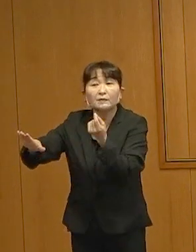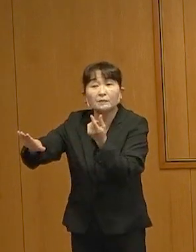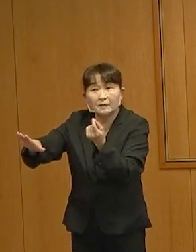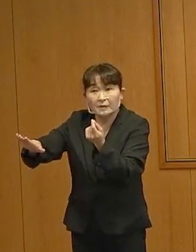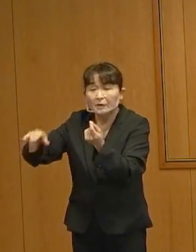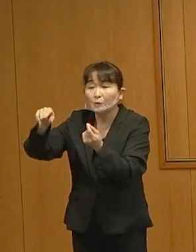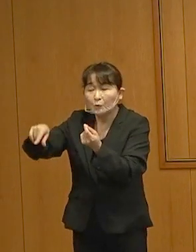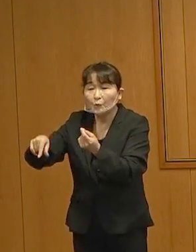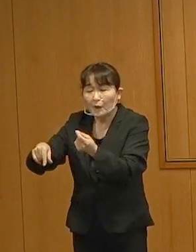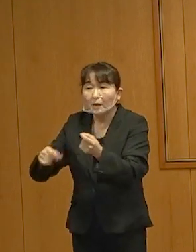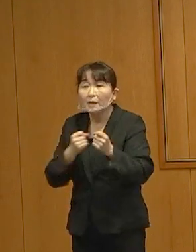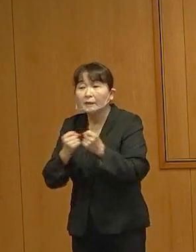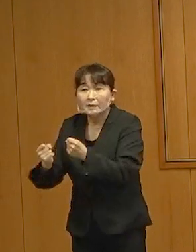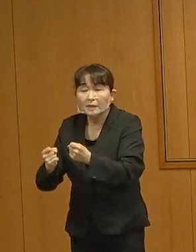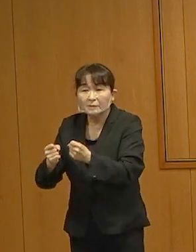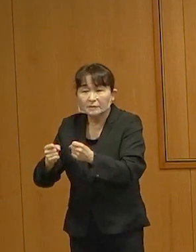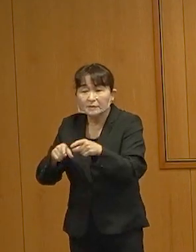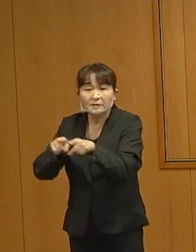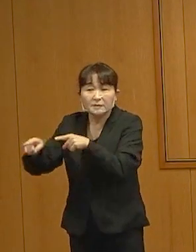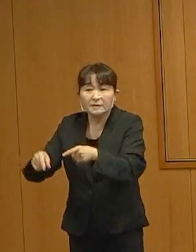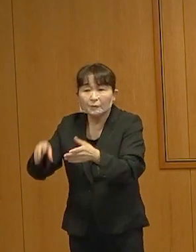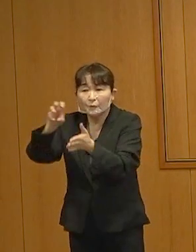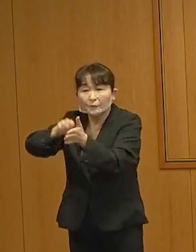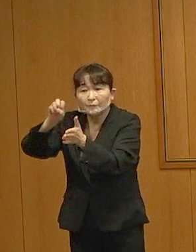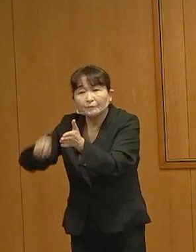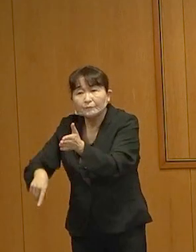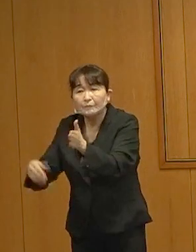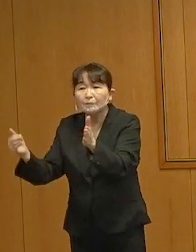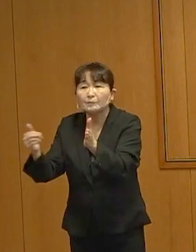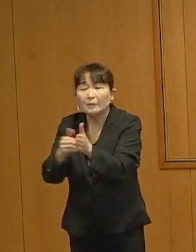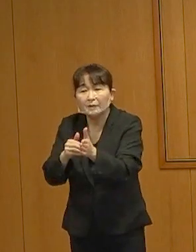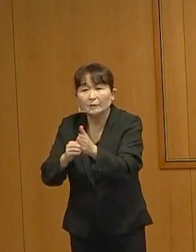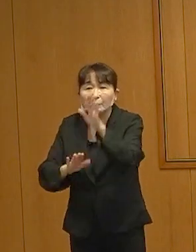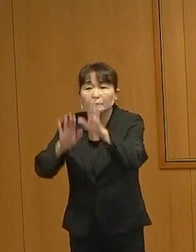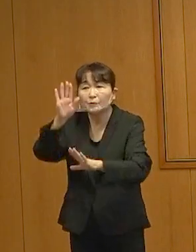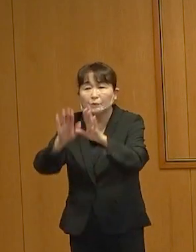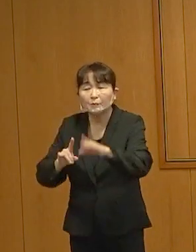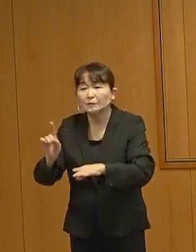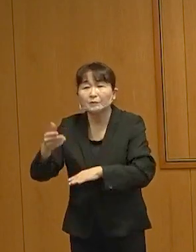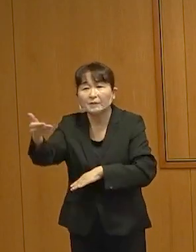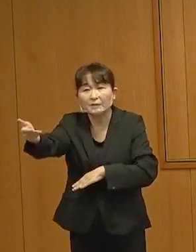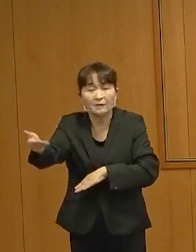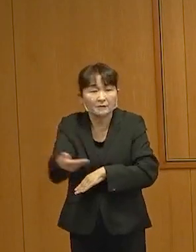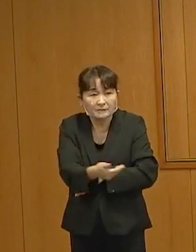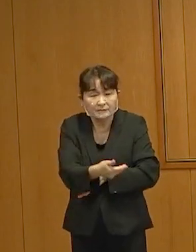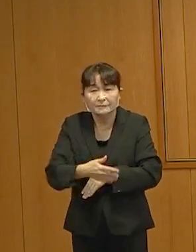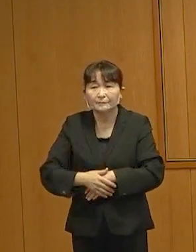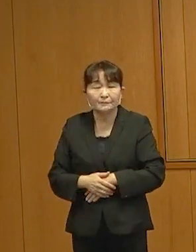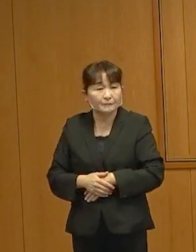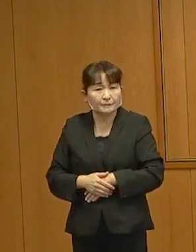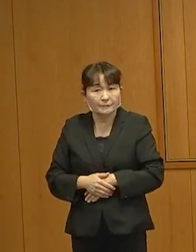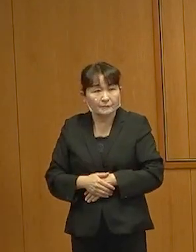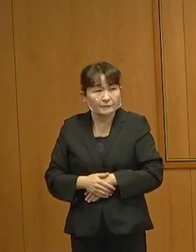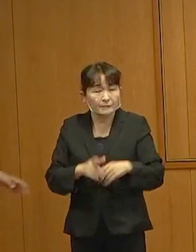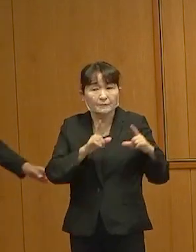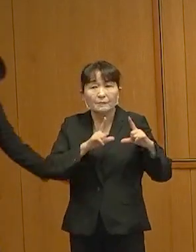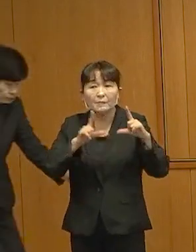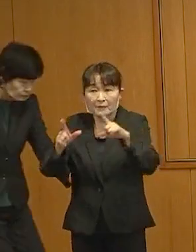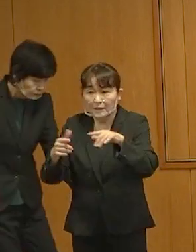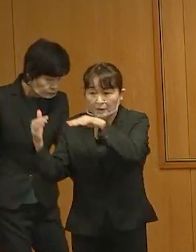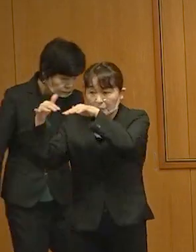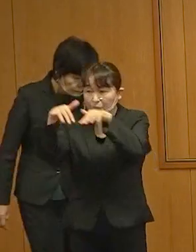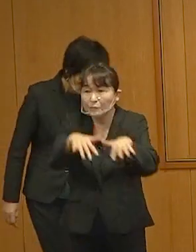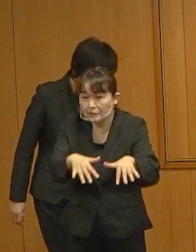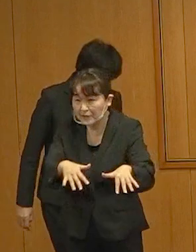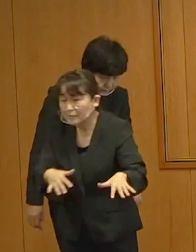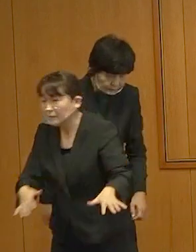準といいますか、何を目安に解除というふうに現状お考えでしょうか？ はい、土砂崩壊